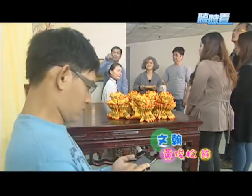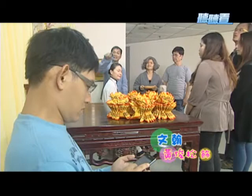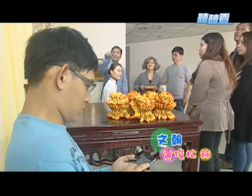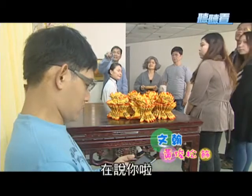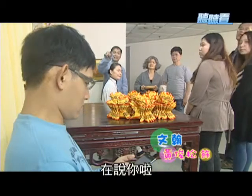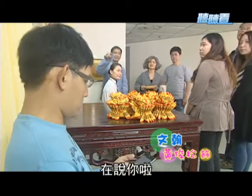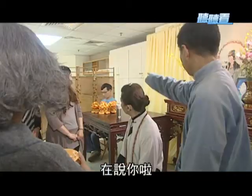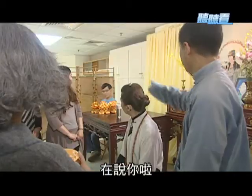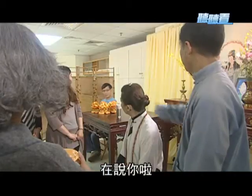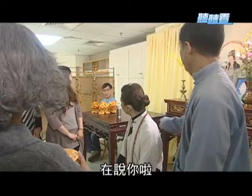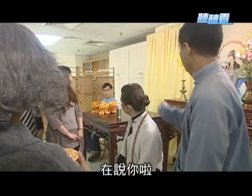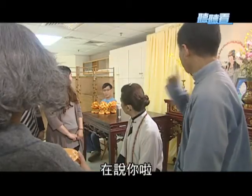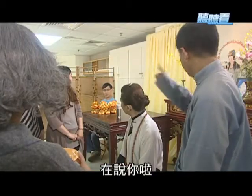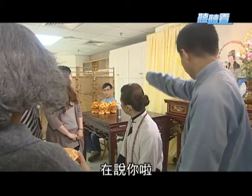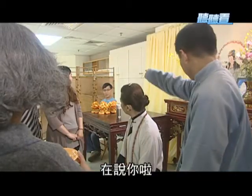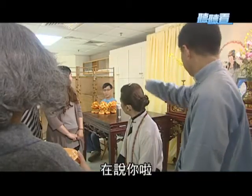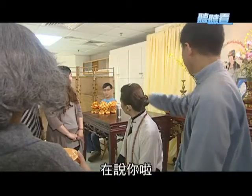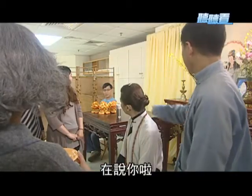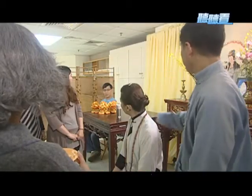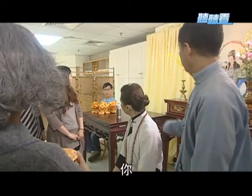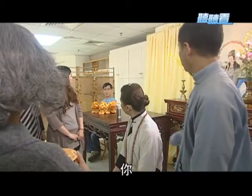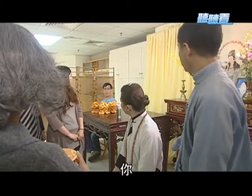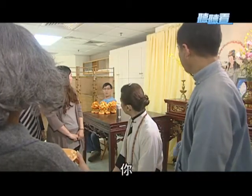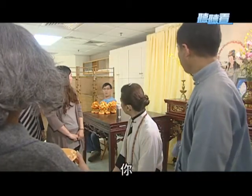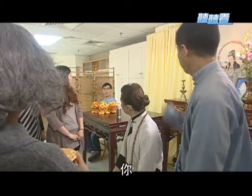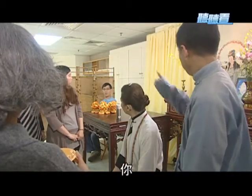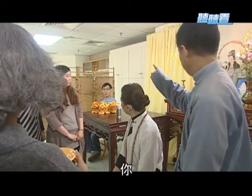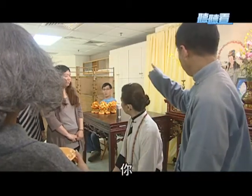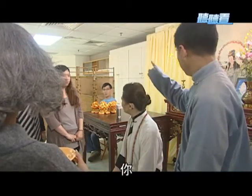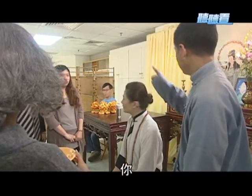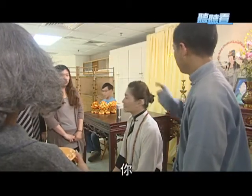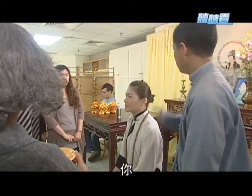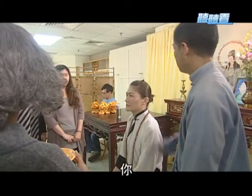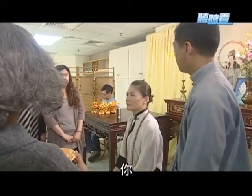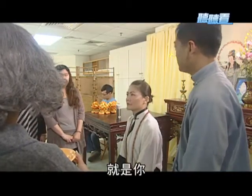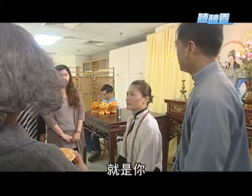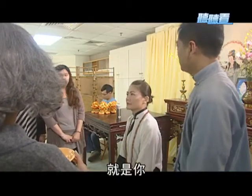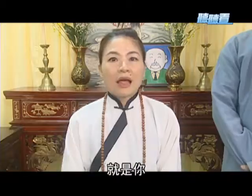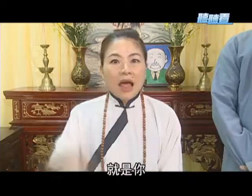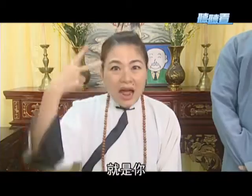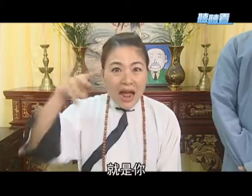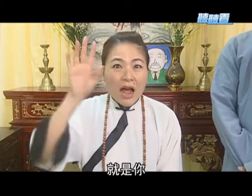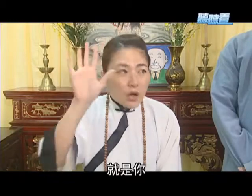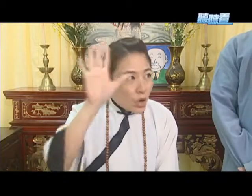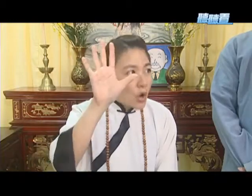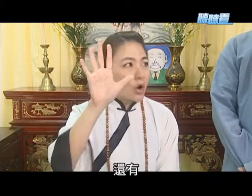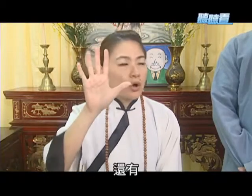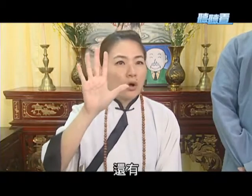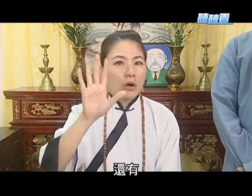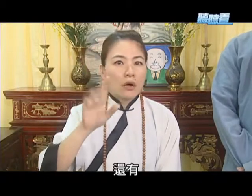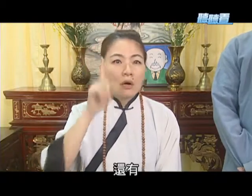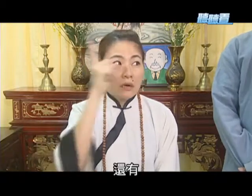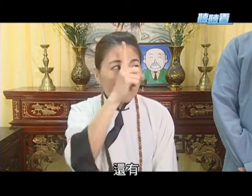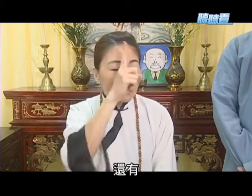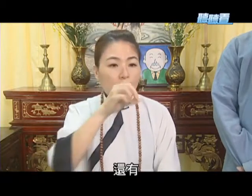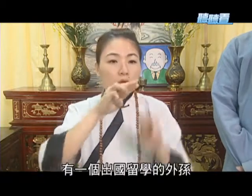再说你啦，你，就是你。 还有， 有一